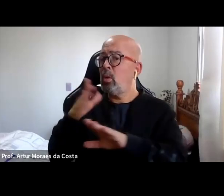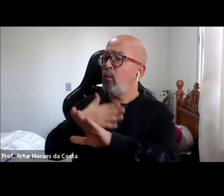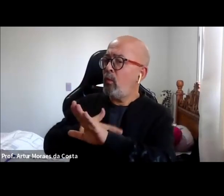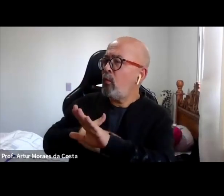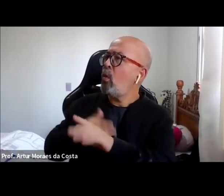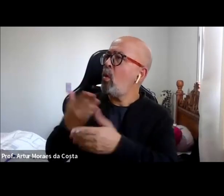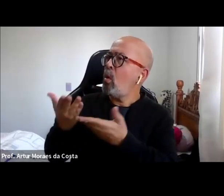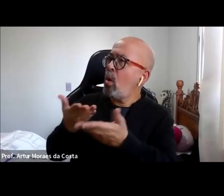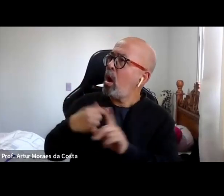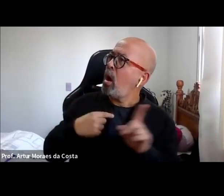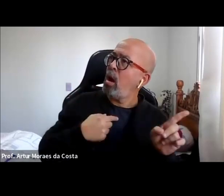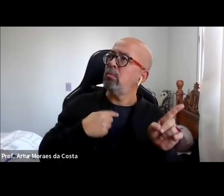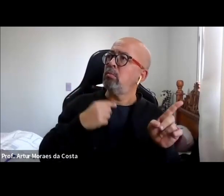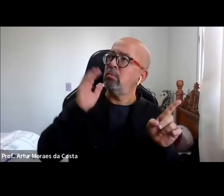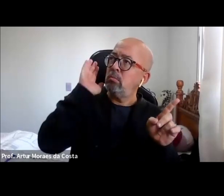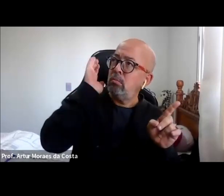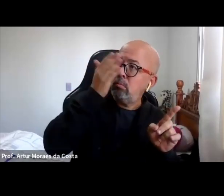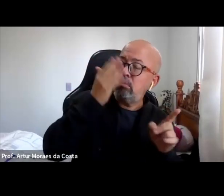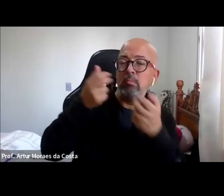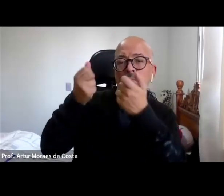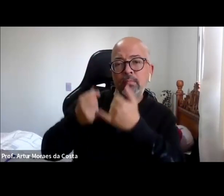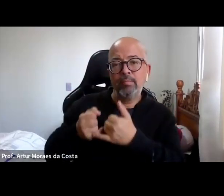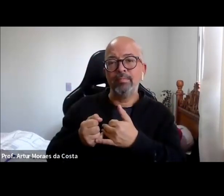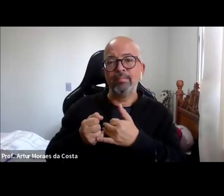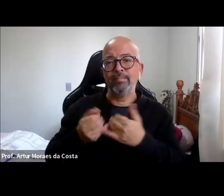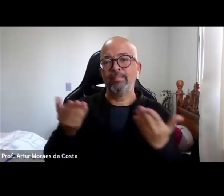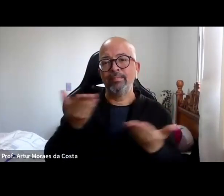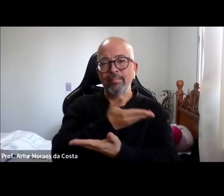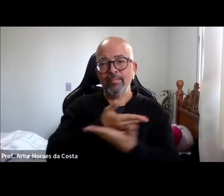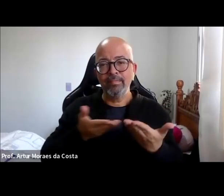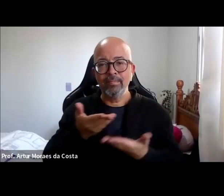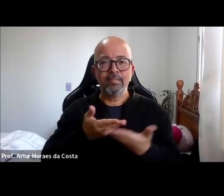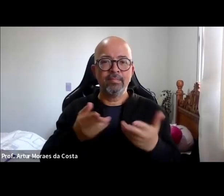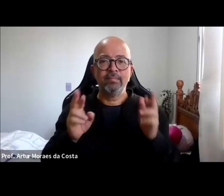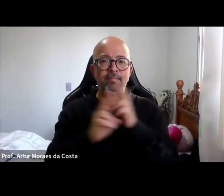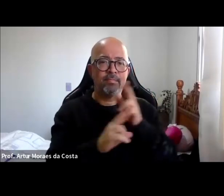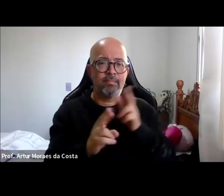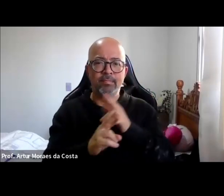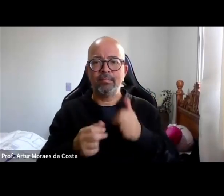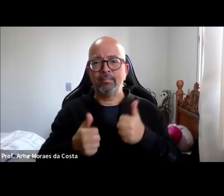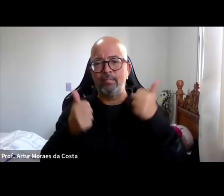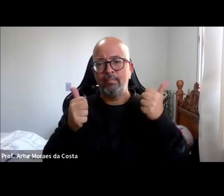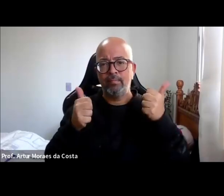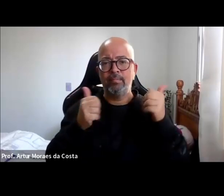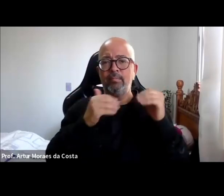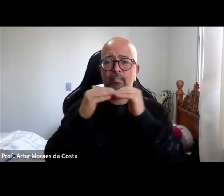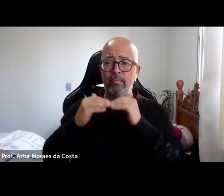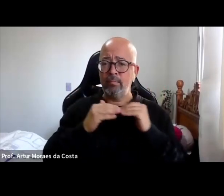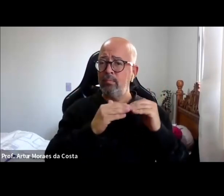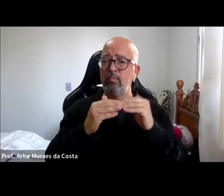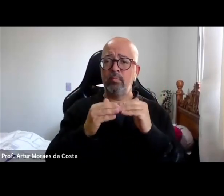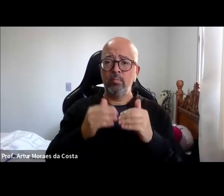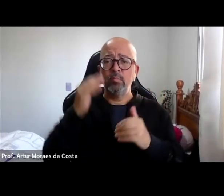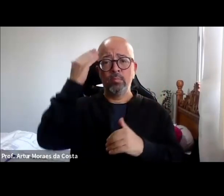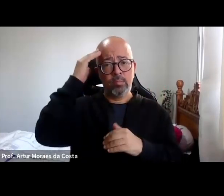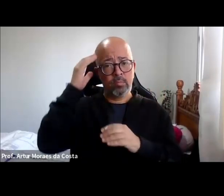su su intervención ya que hay sistemas de comunicación más lento y eso eso lo sabemos todos si la persona soro